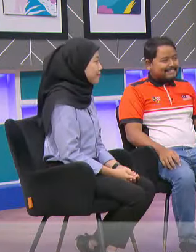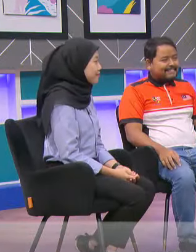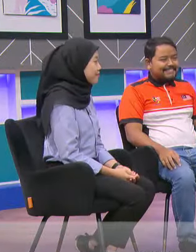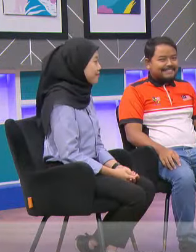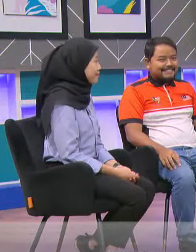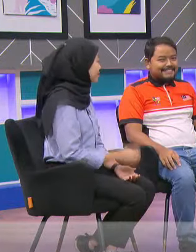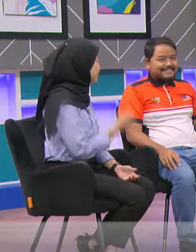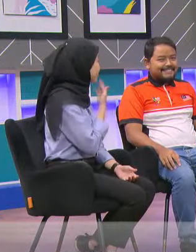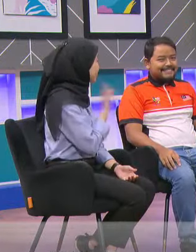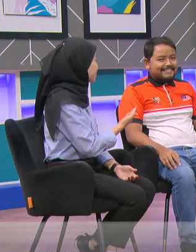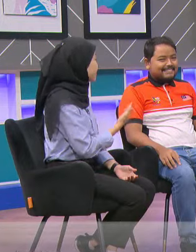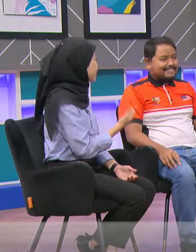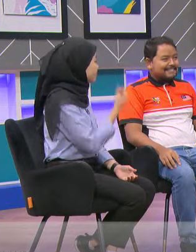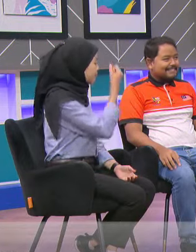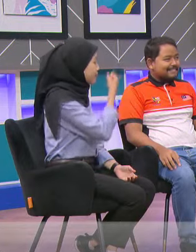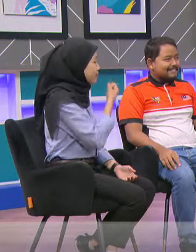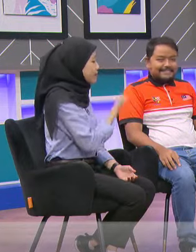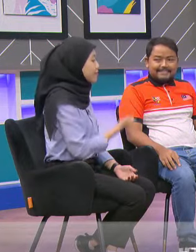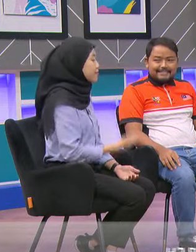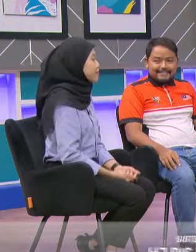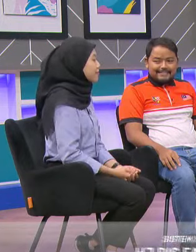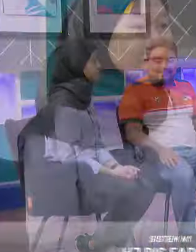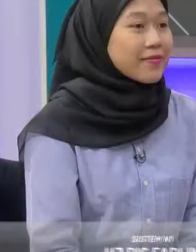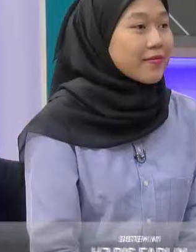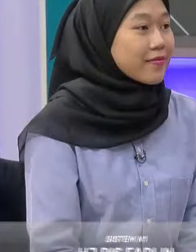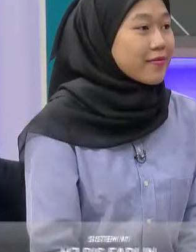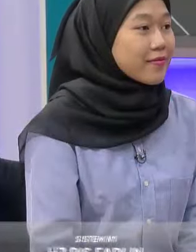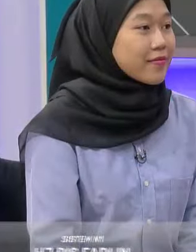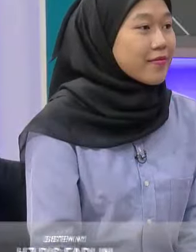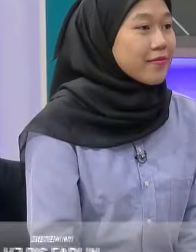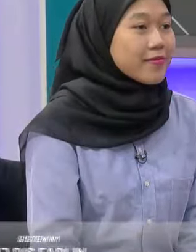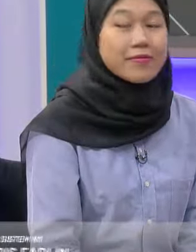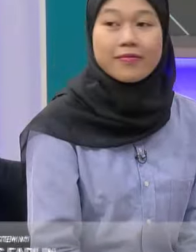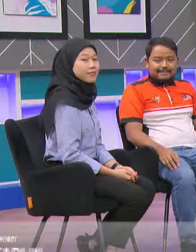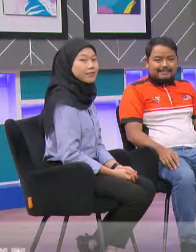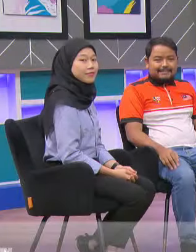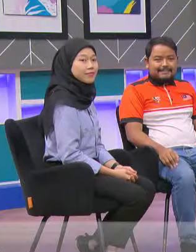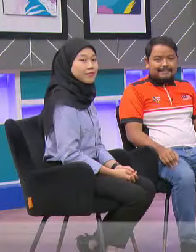kepada Tuhan Haris pagi ini Alhamdulillah